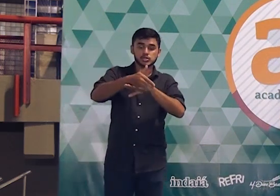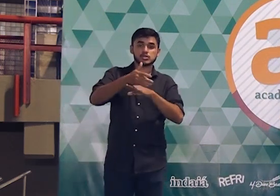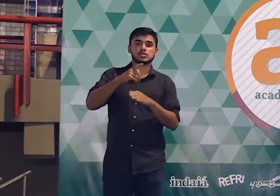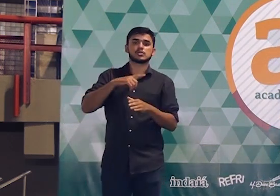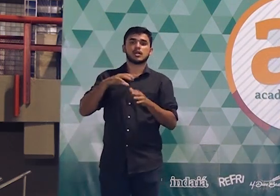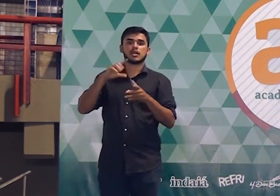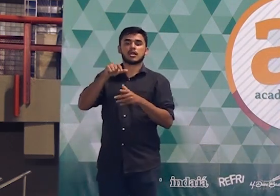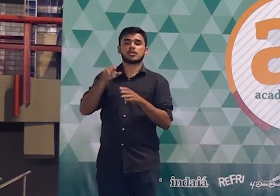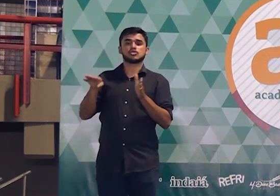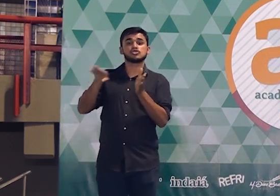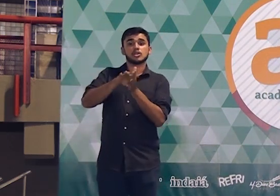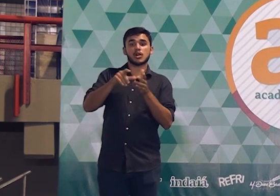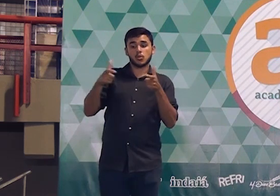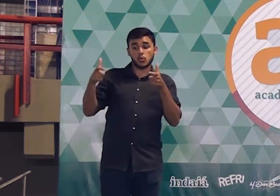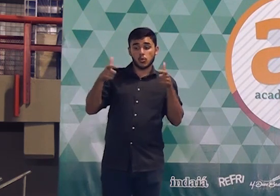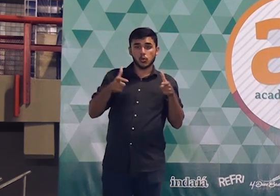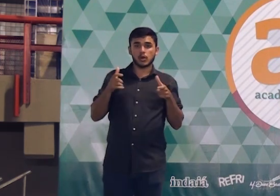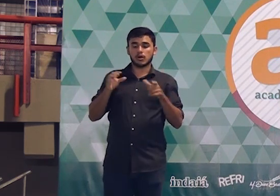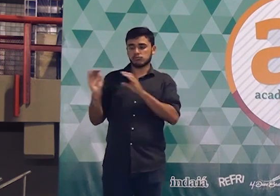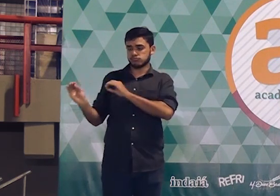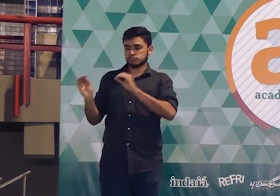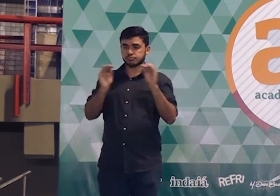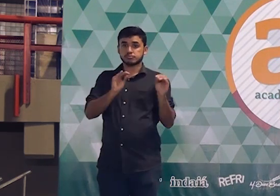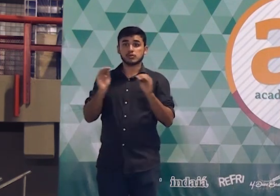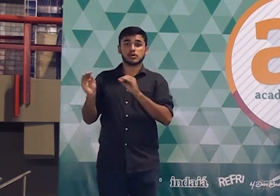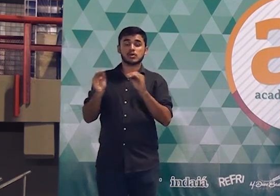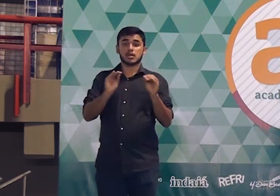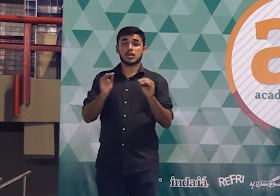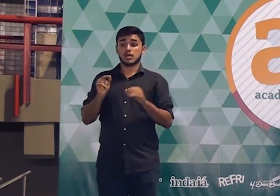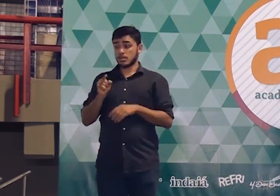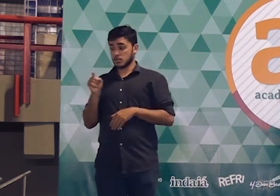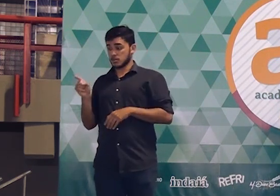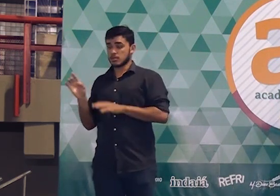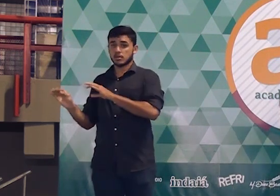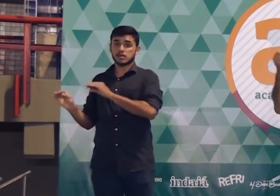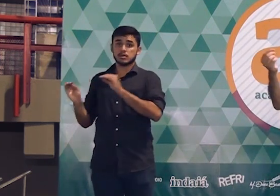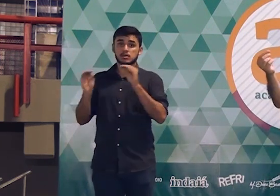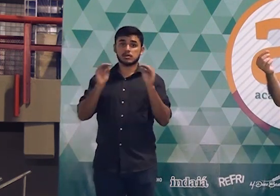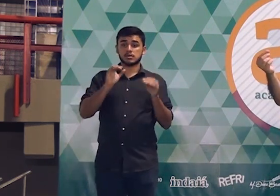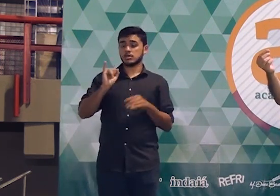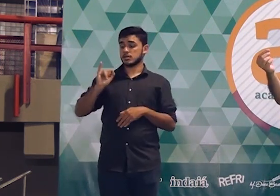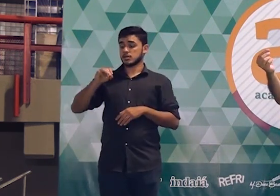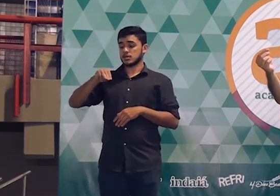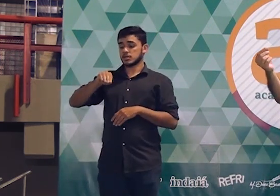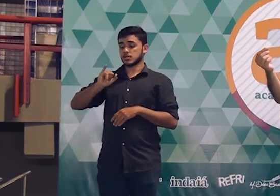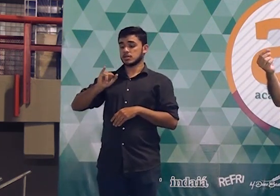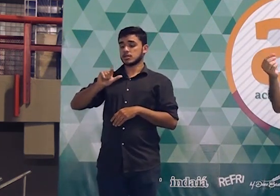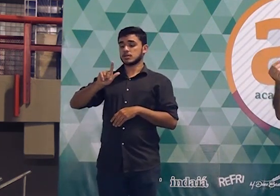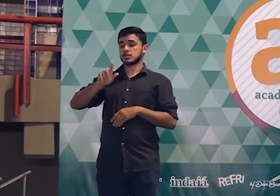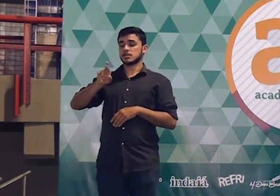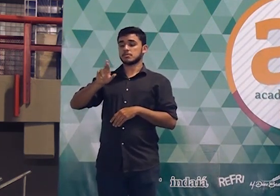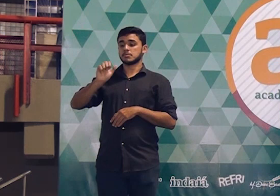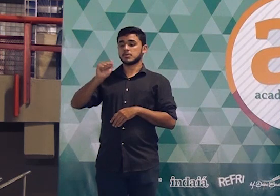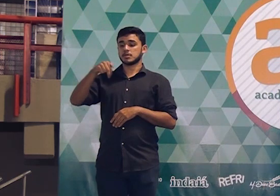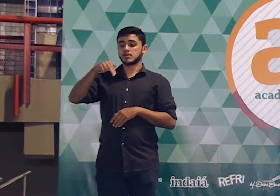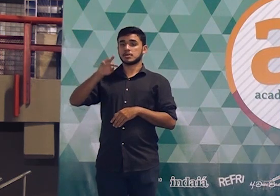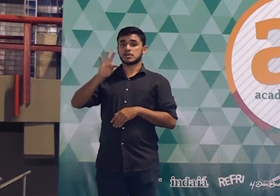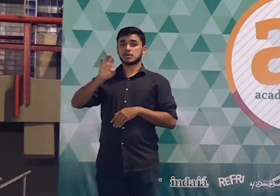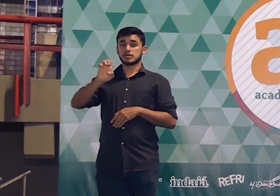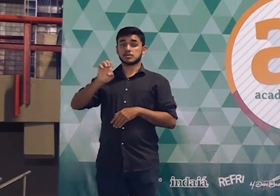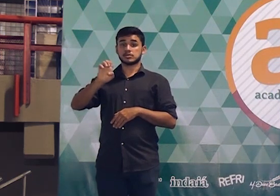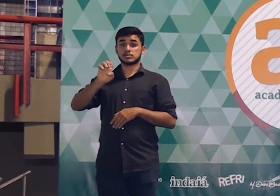eu saio de um lugar e vou para outro, eu sou o quê? Um imigrante no lugar que